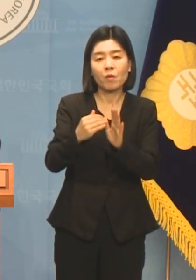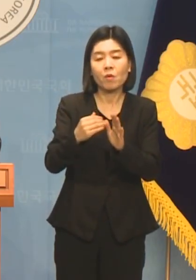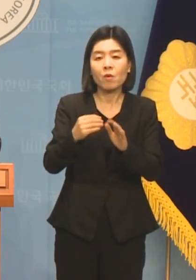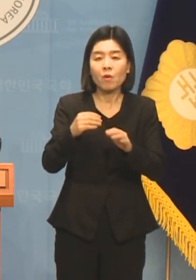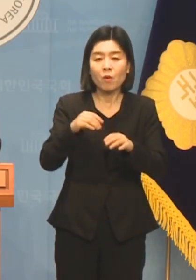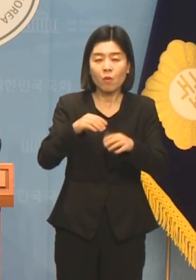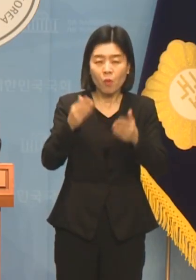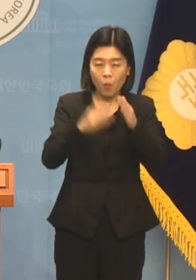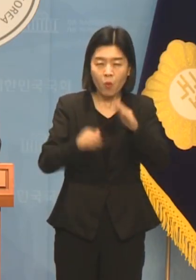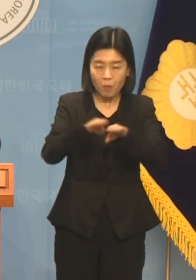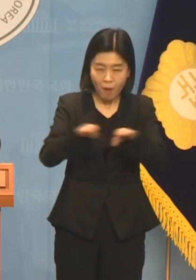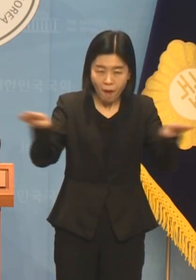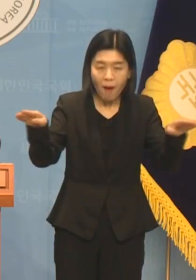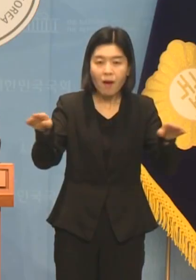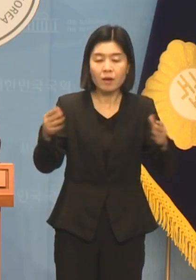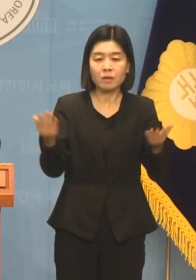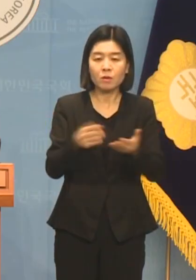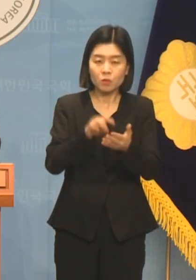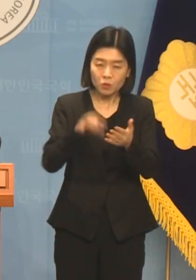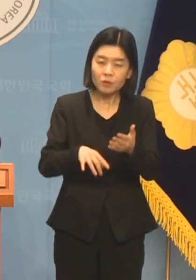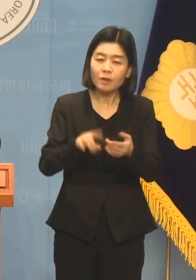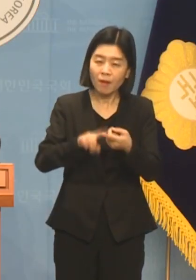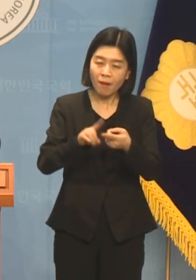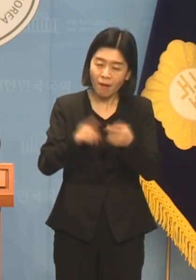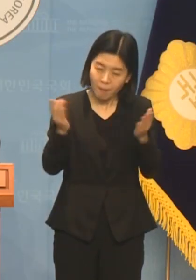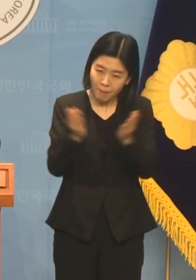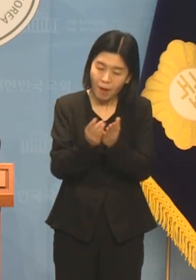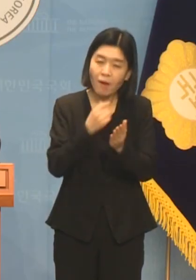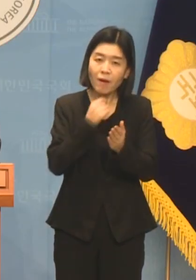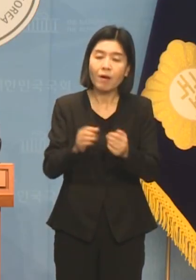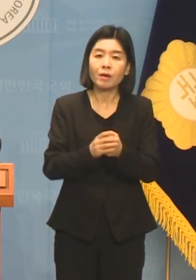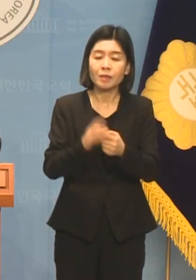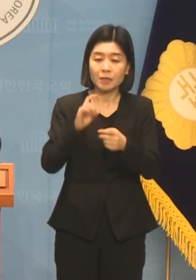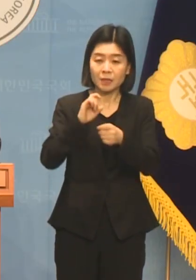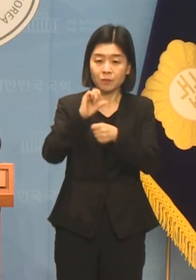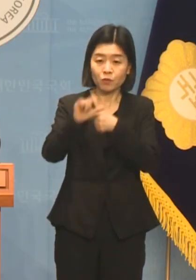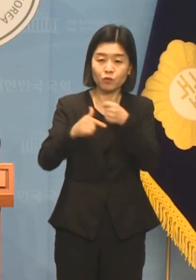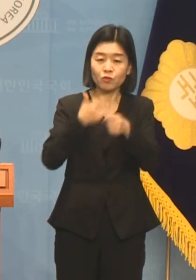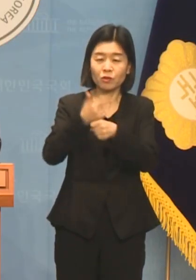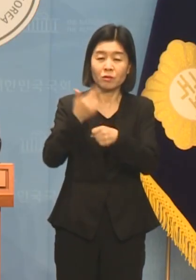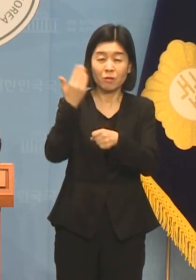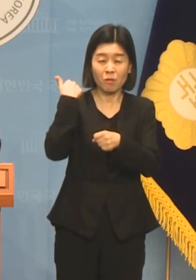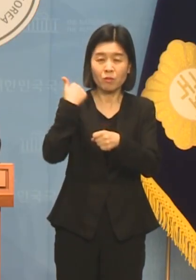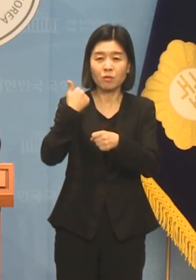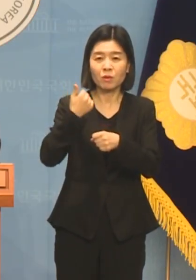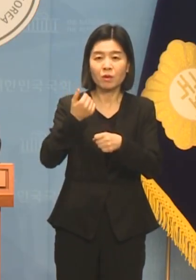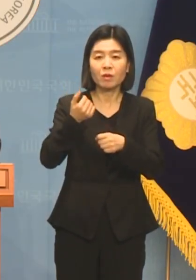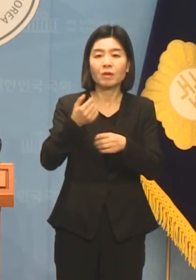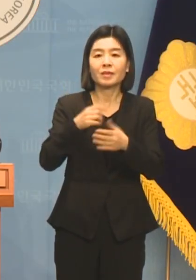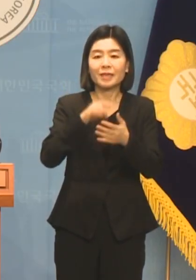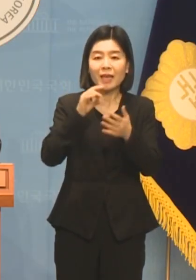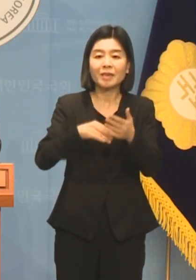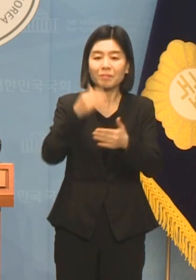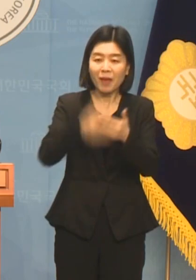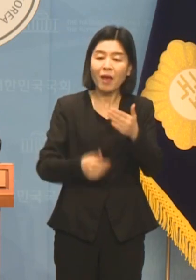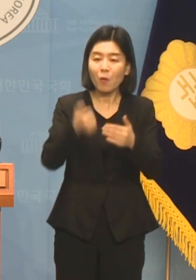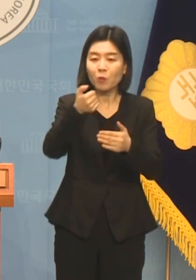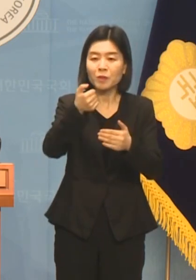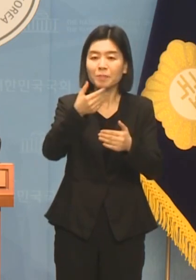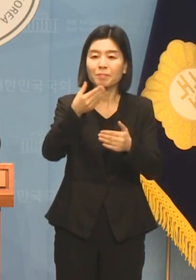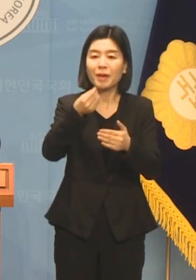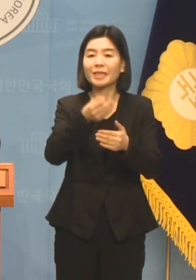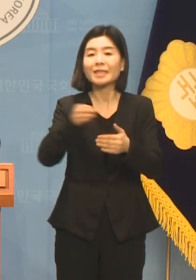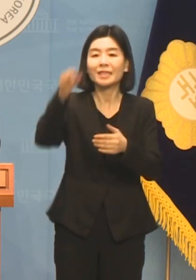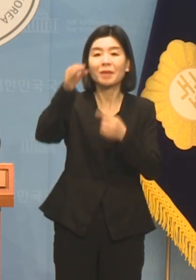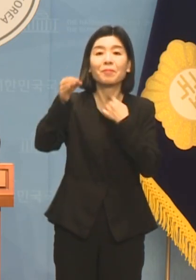대한 과세 합리화를 추진하는 것입니다. 사실 16년 전에도 50만 원을 올렸기 때문에 그 이상도 검토했으나